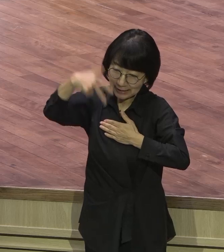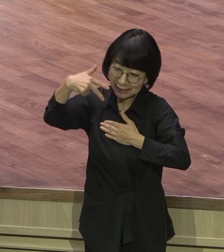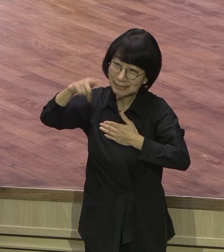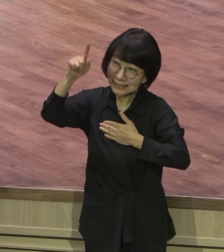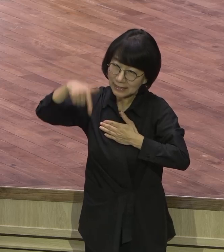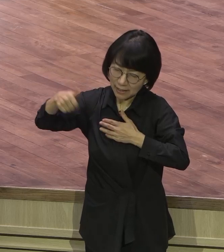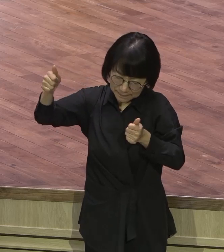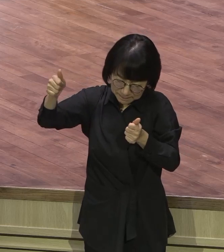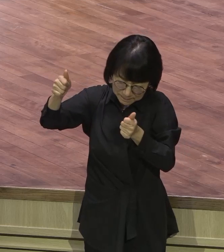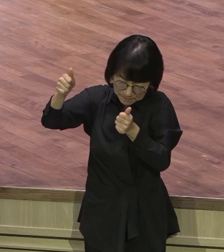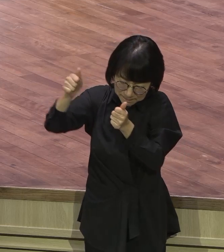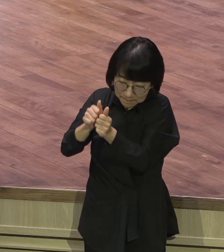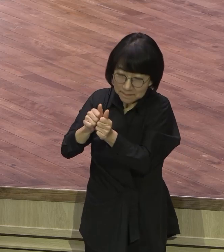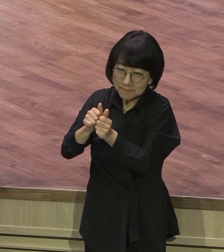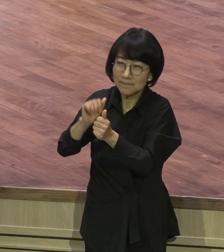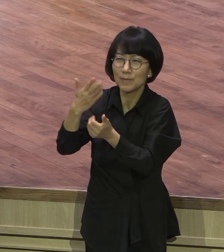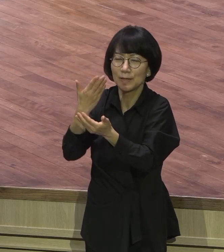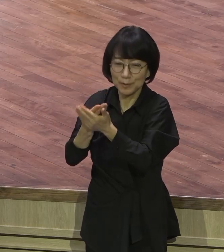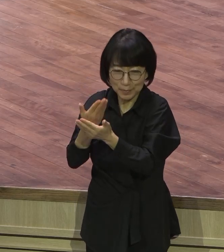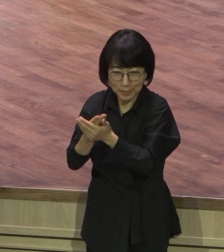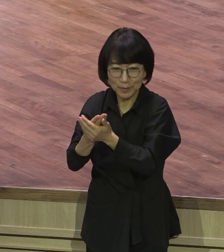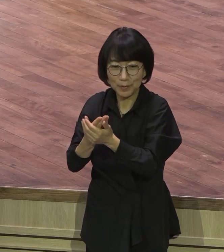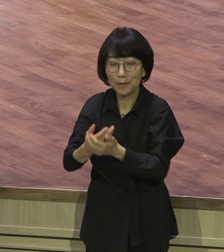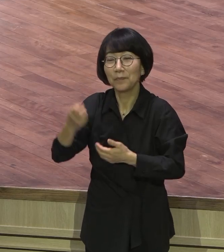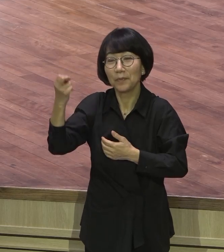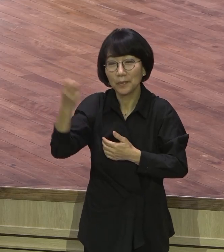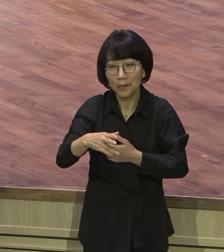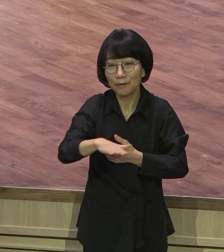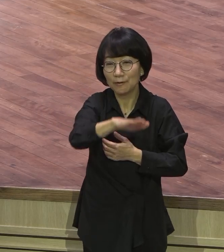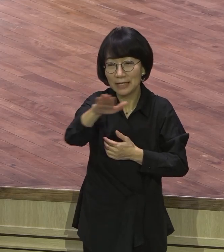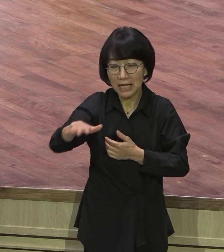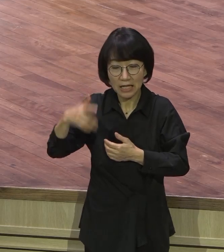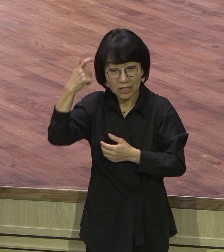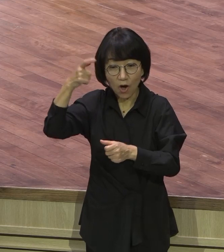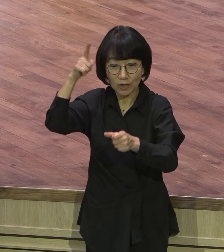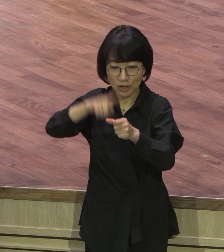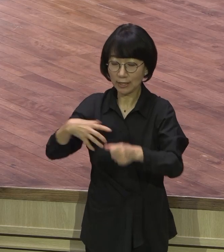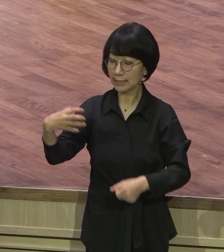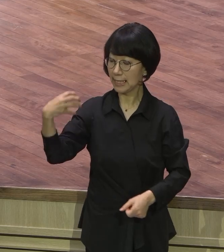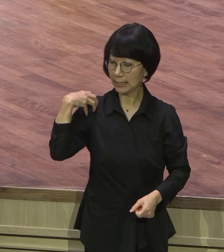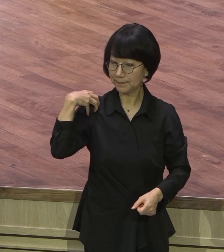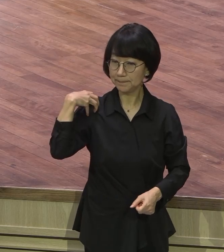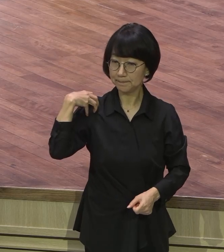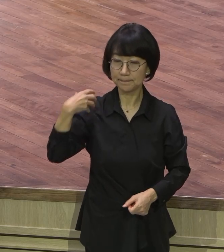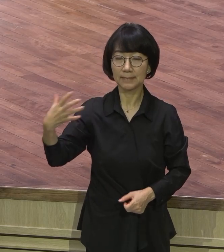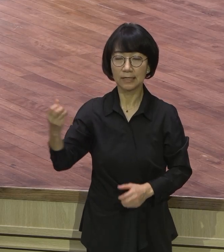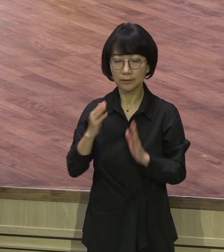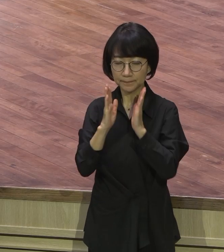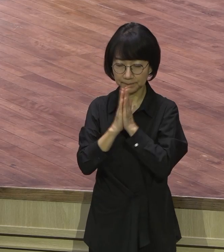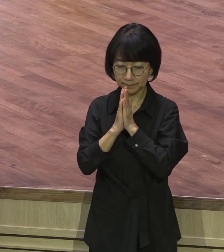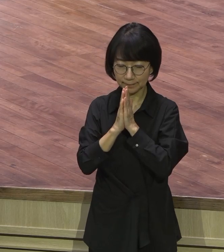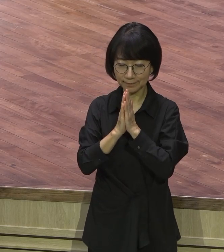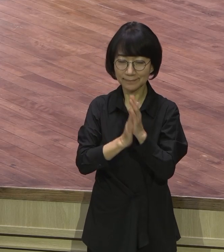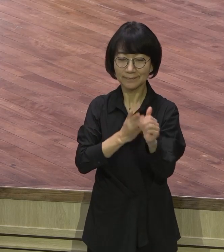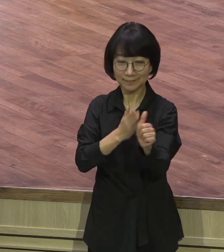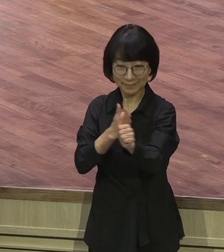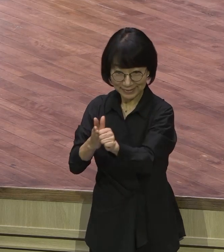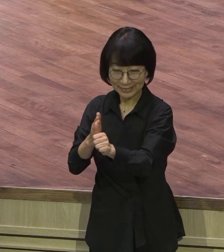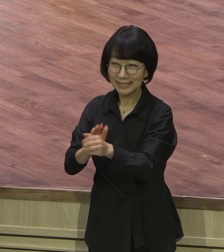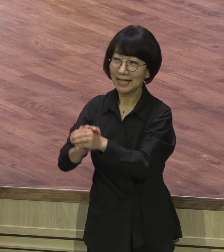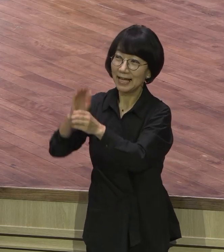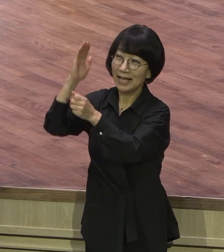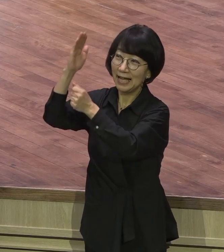하여 주옵사사 기도하시고 정말 직분자들 영적 책임을 가지고 종부교도 시작하세요 하나님과 신선한 관계를 유지하세요